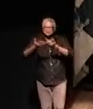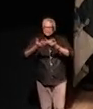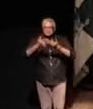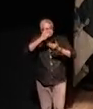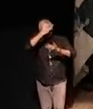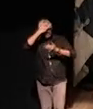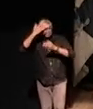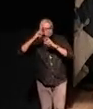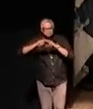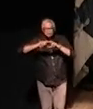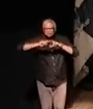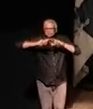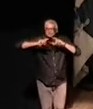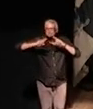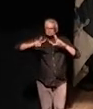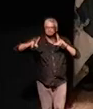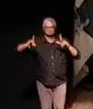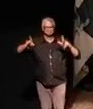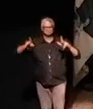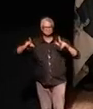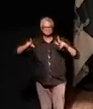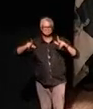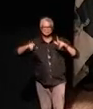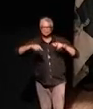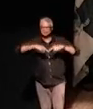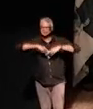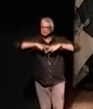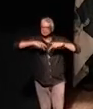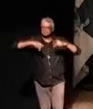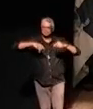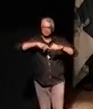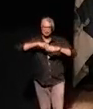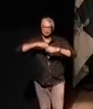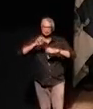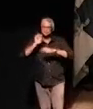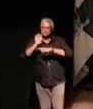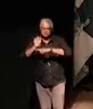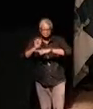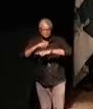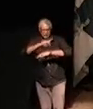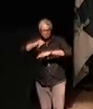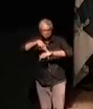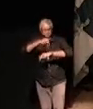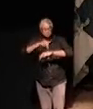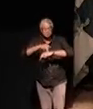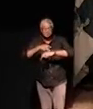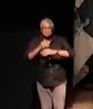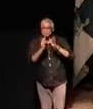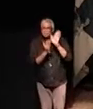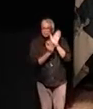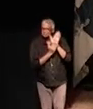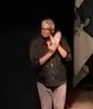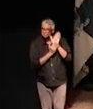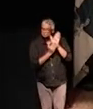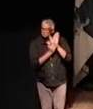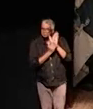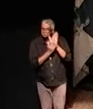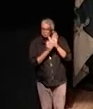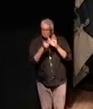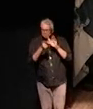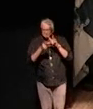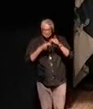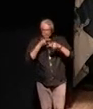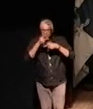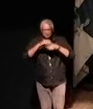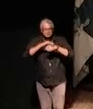bacana né saber que tem pessoas de vários estados e a proposta da minha fala Hoje é mais de uma